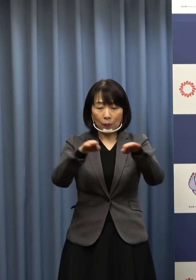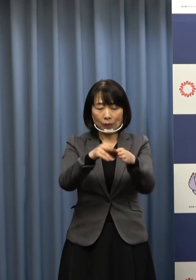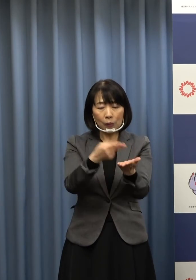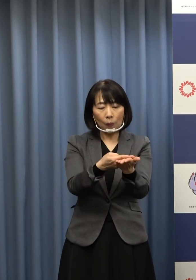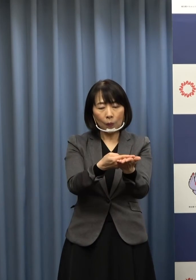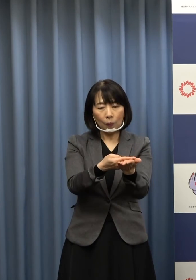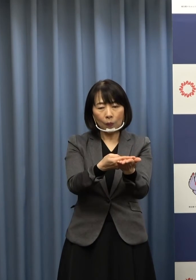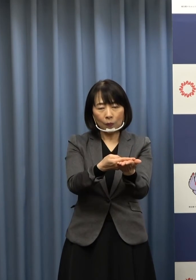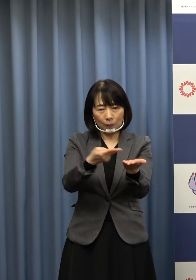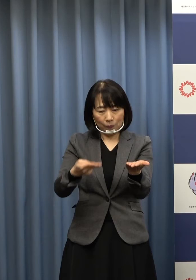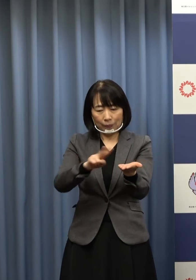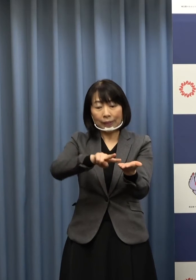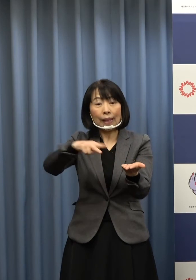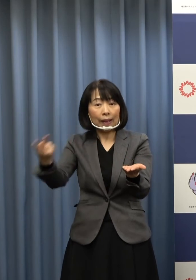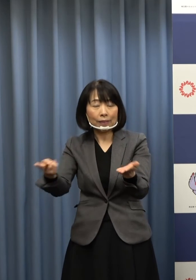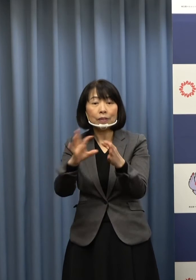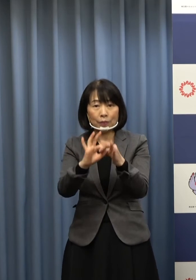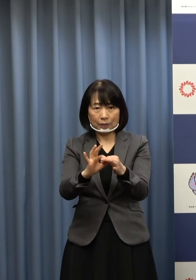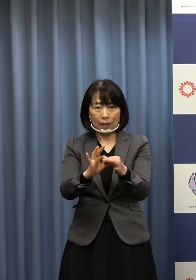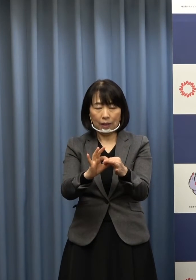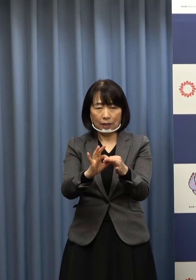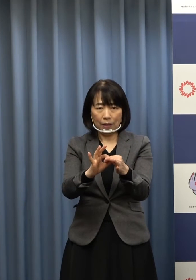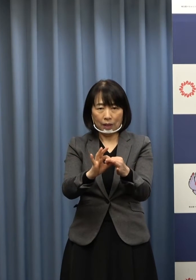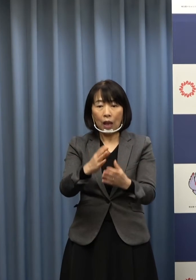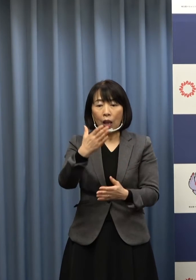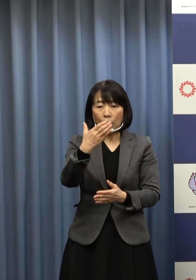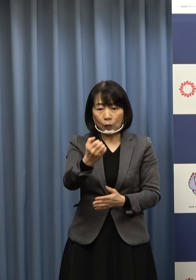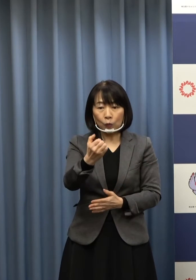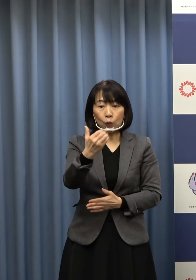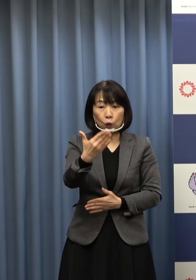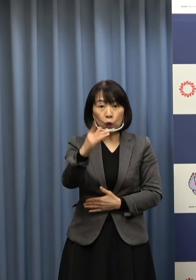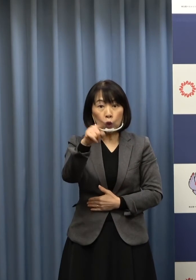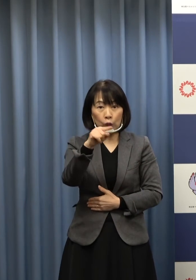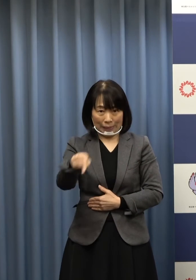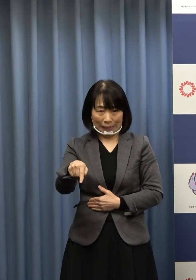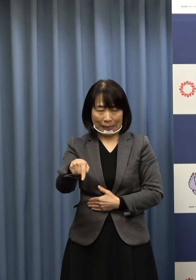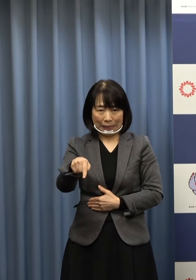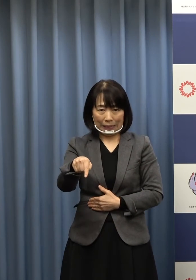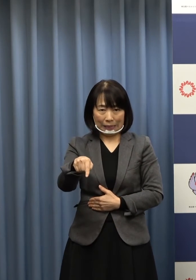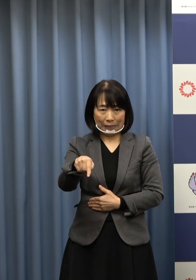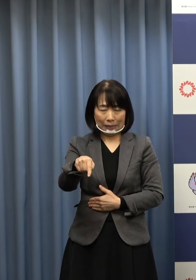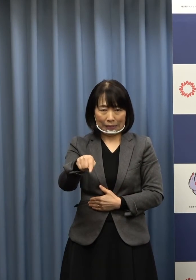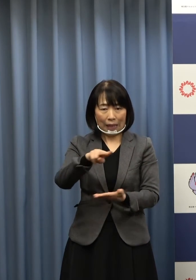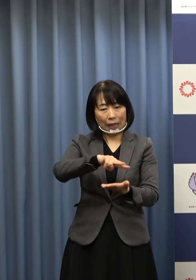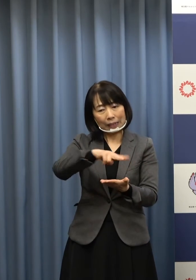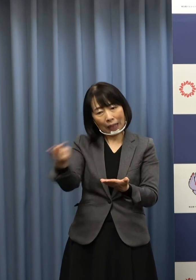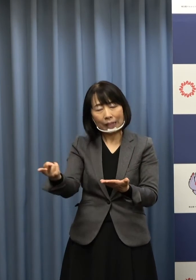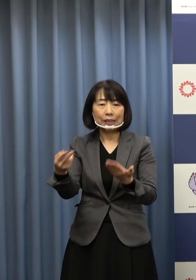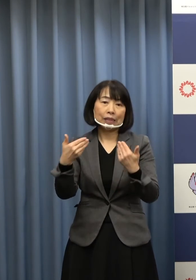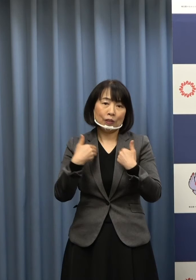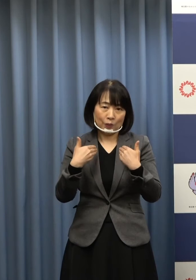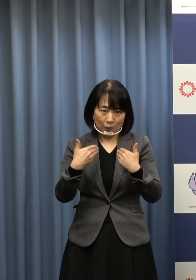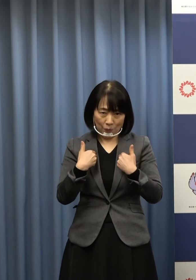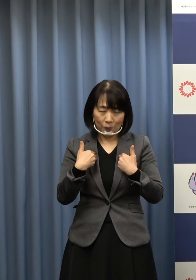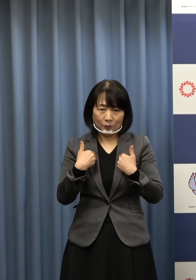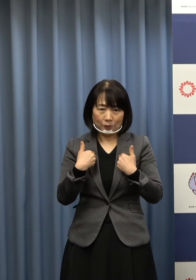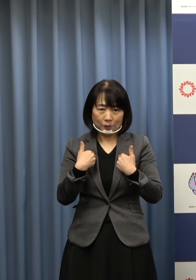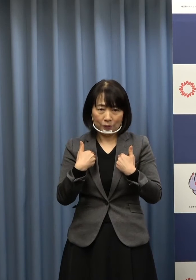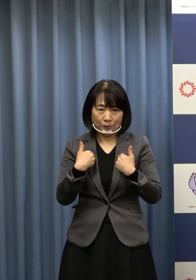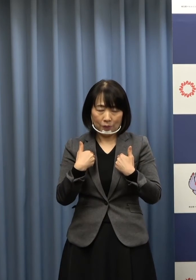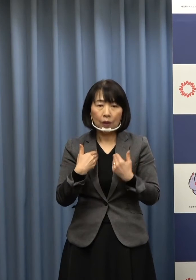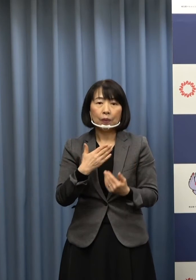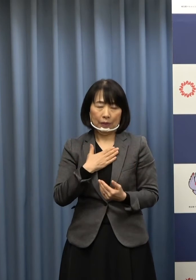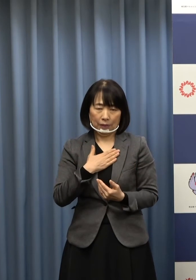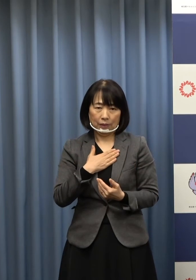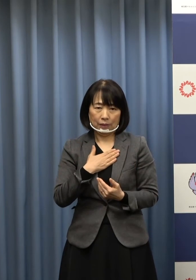で、99例の方が、医療機関が、転院が必要だと判断した、で10